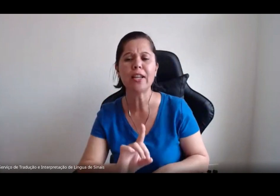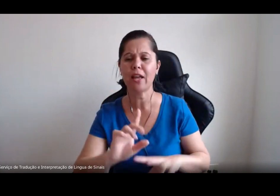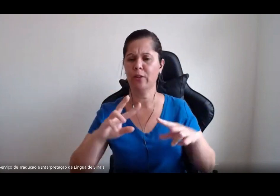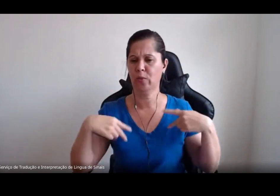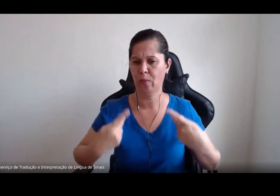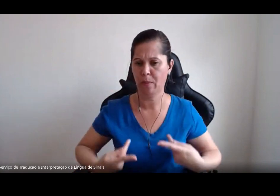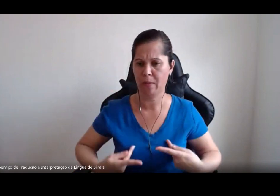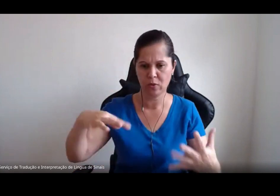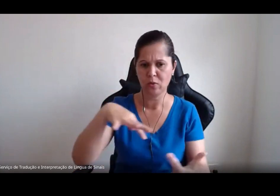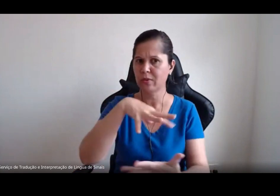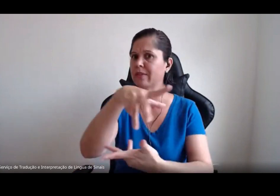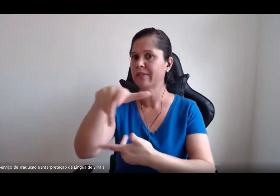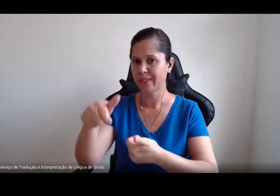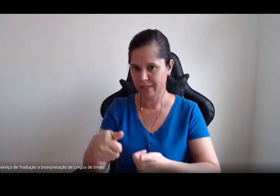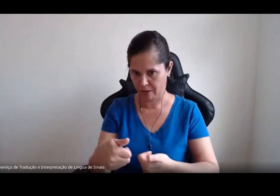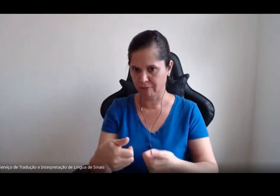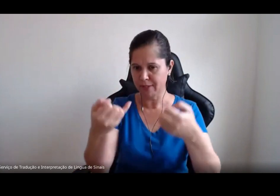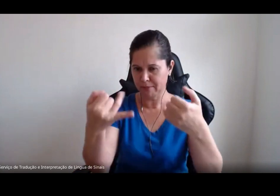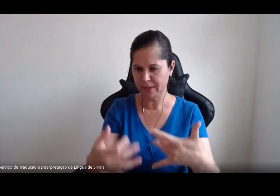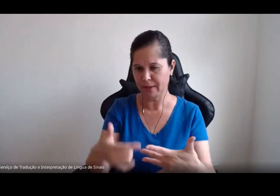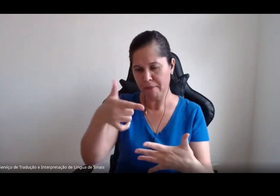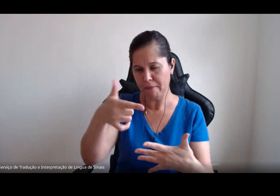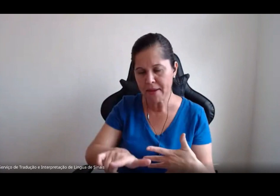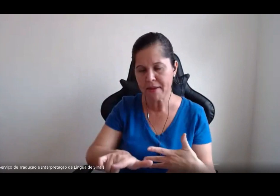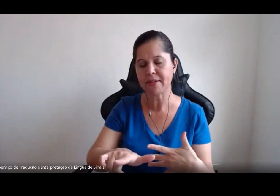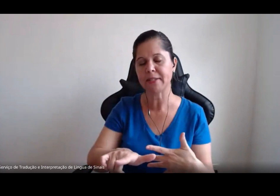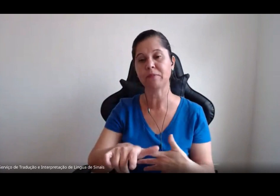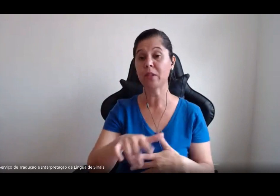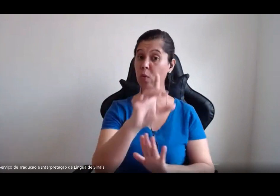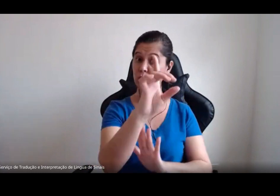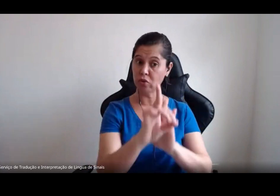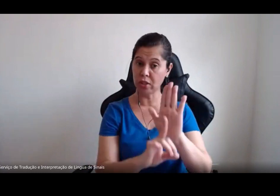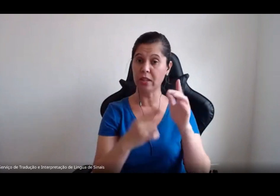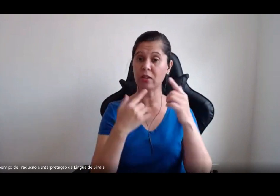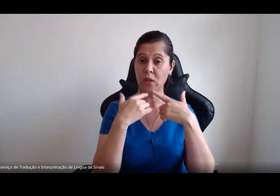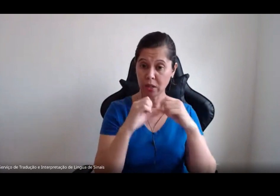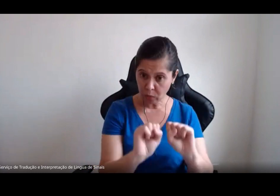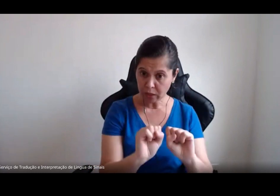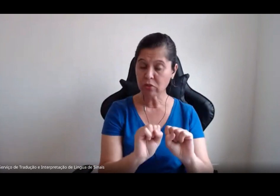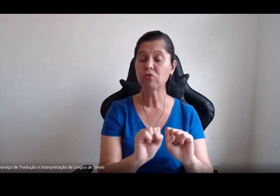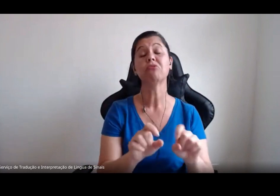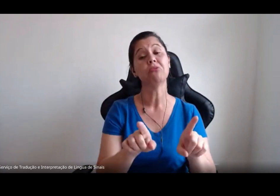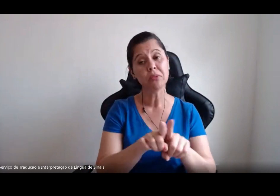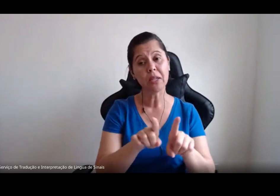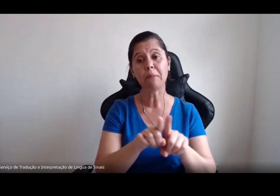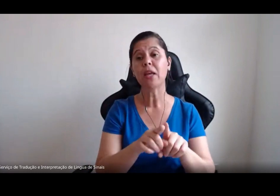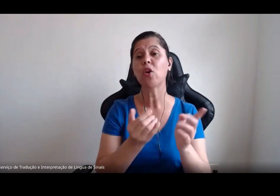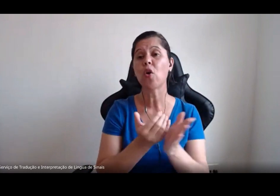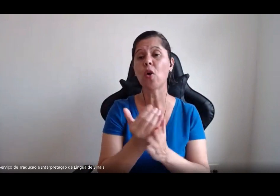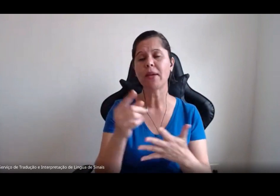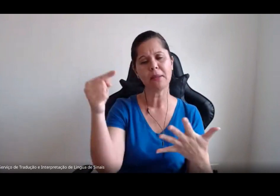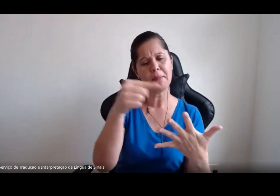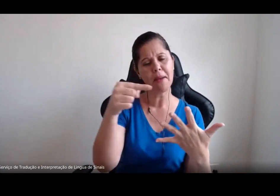esses direitos humanos universais, né? Os direitos linguísticos, eles vão ser também